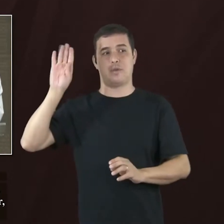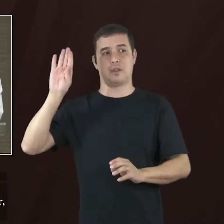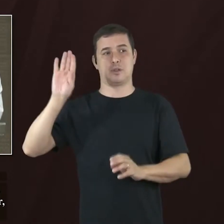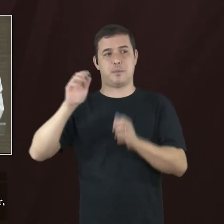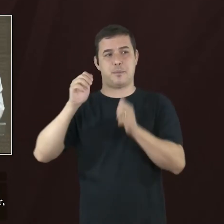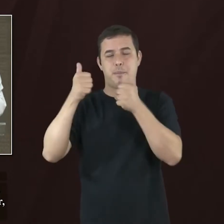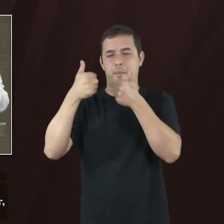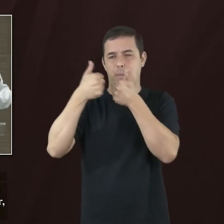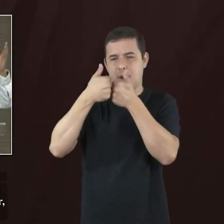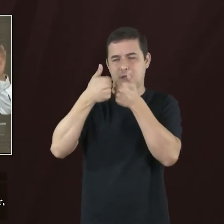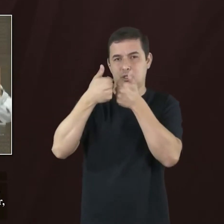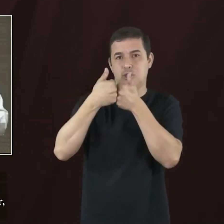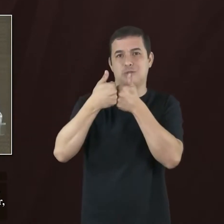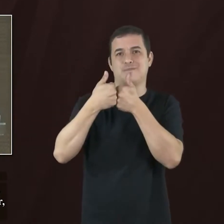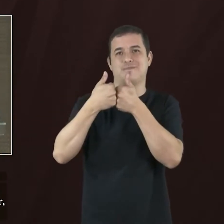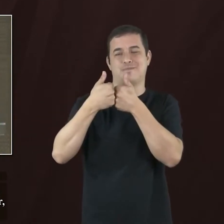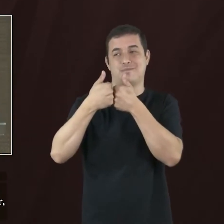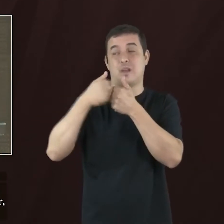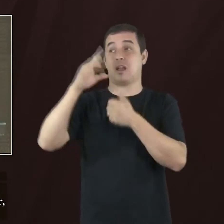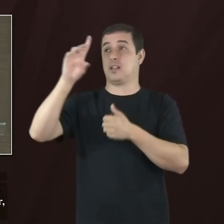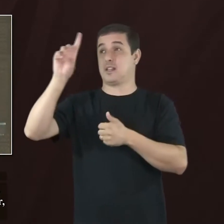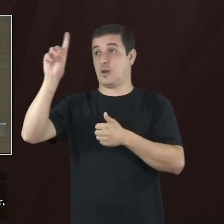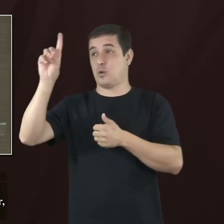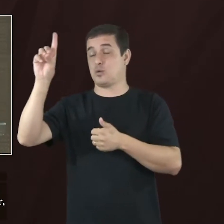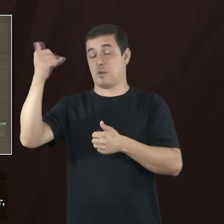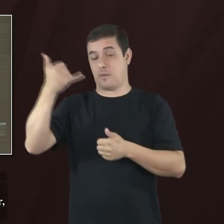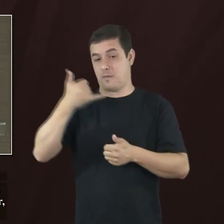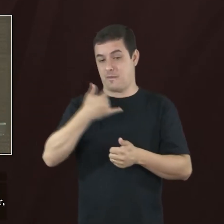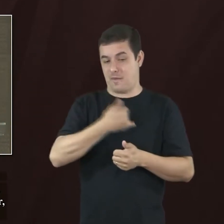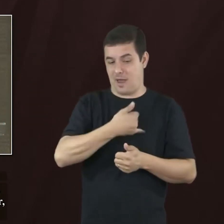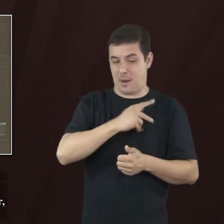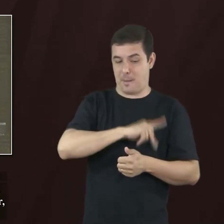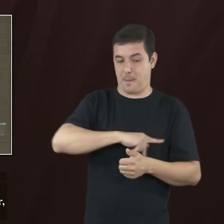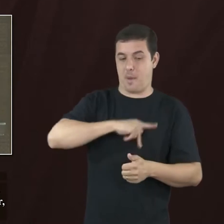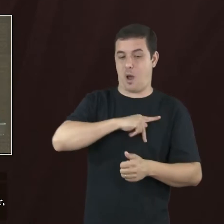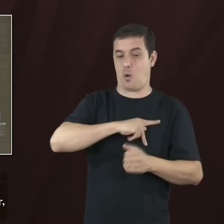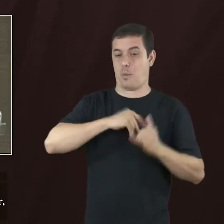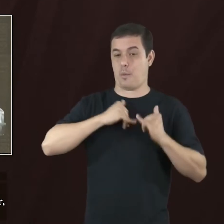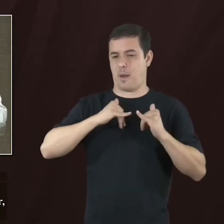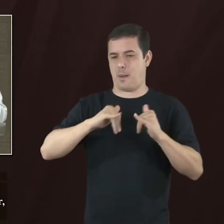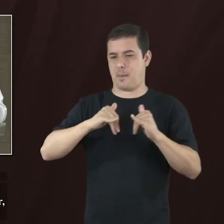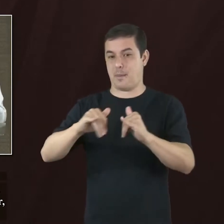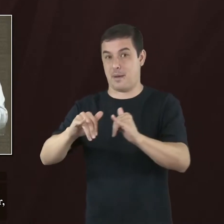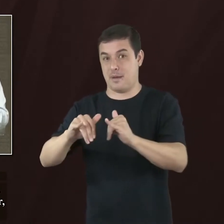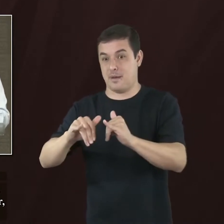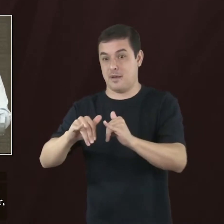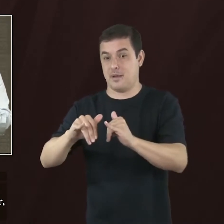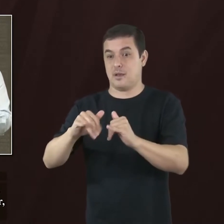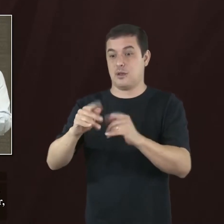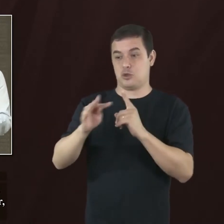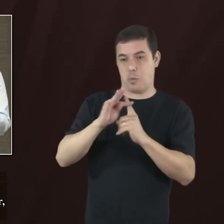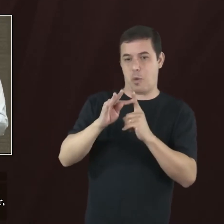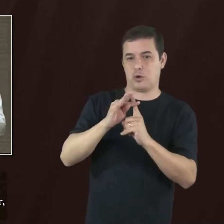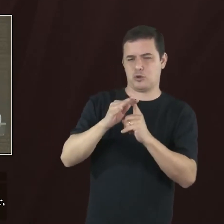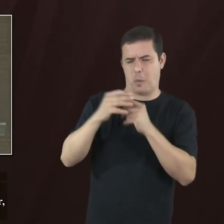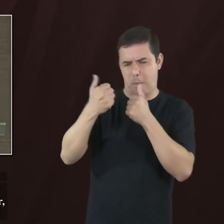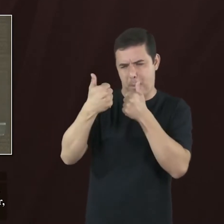que o Senhor tem disposto a nós nesses últimos anos? Irmãos, quem segue de perto,